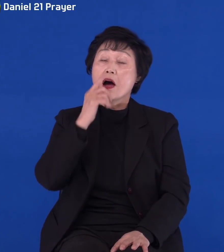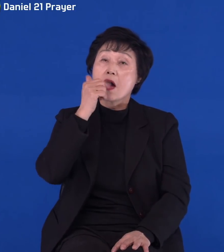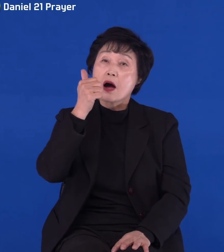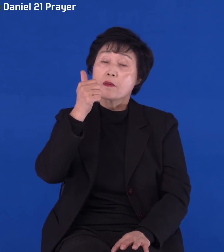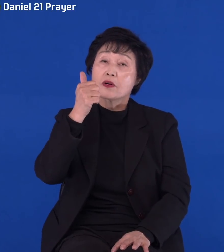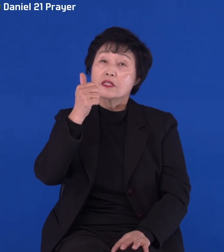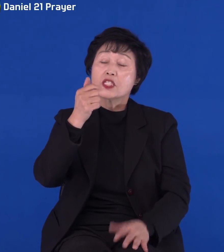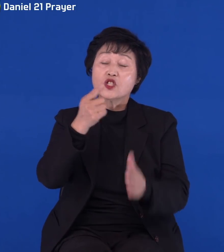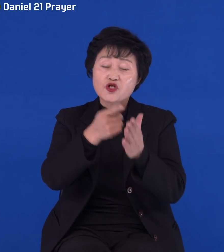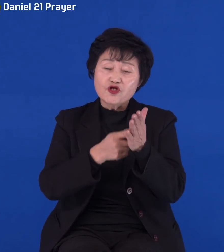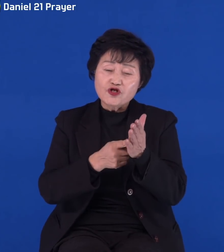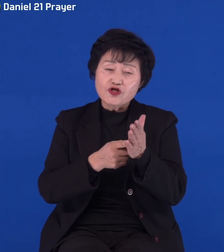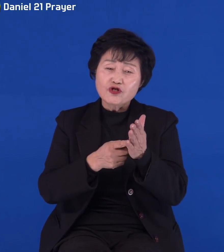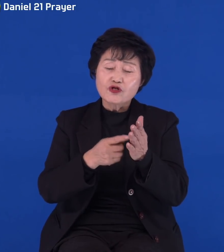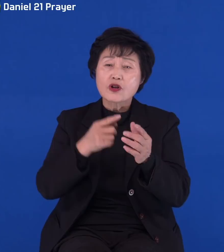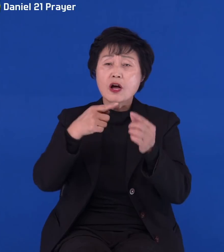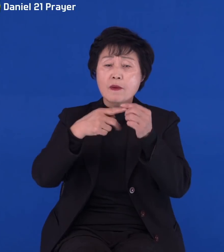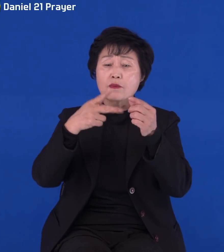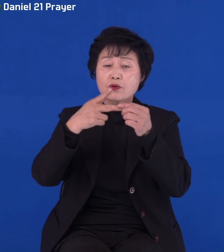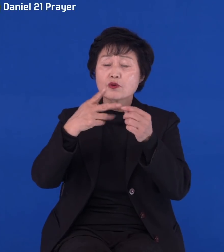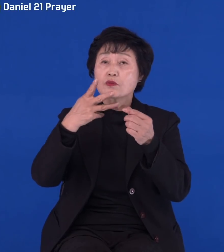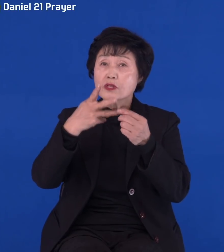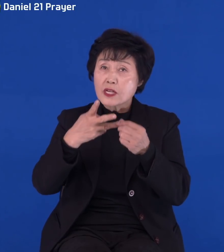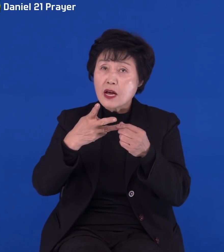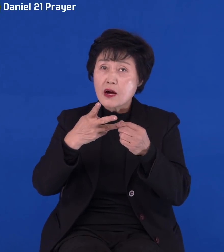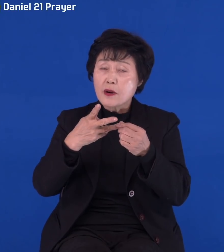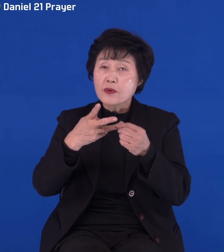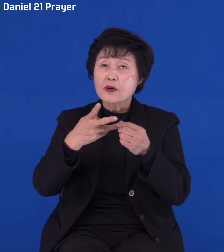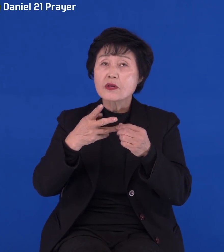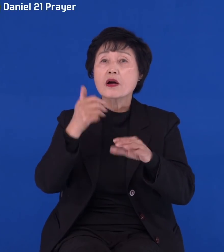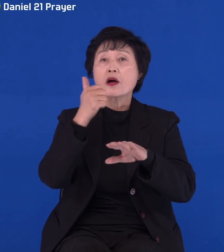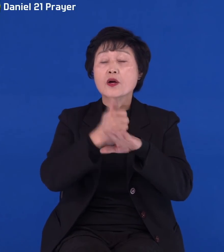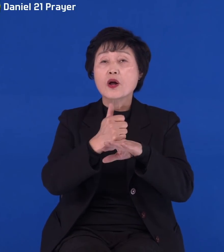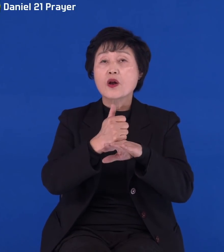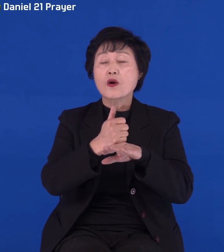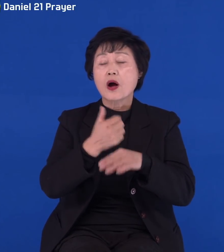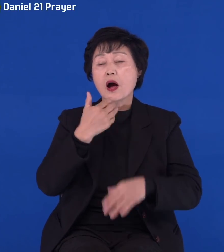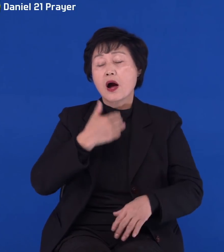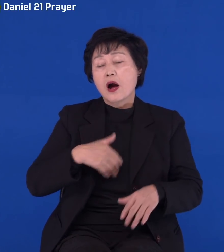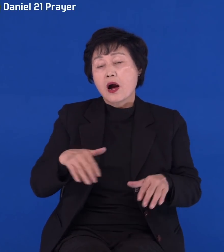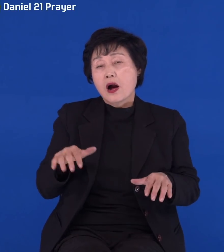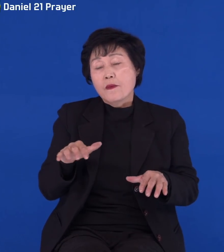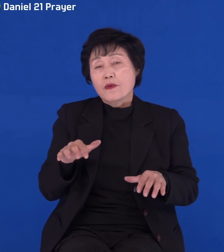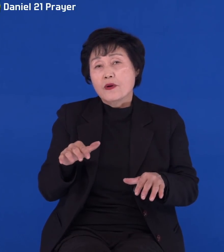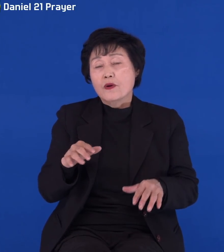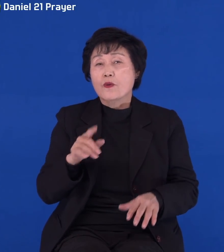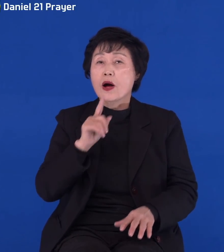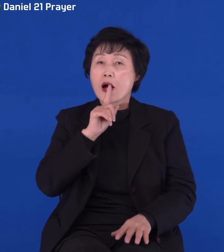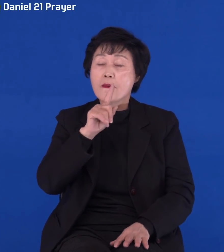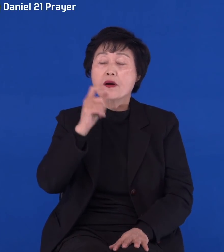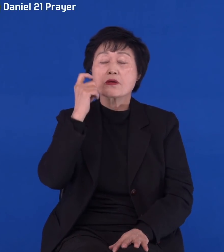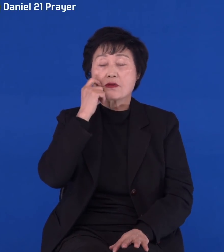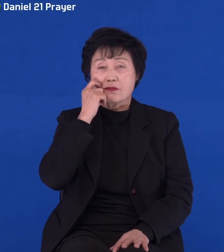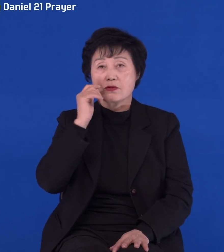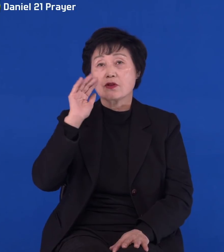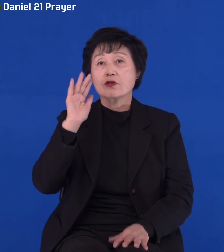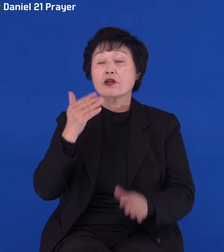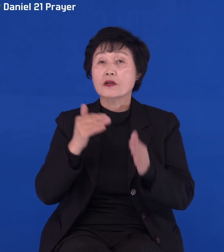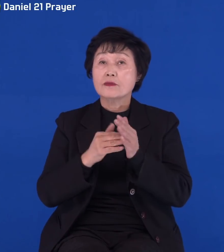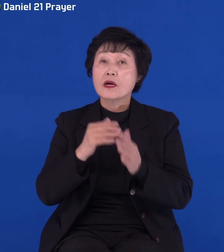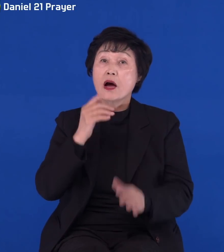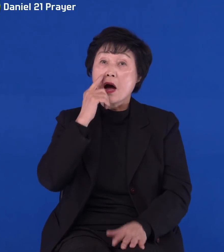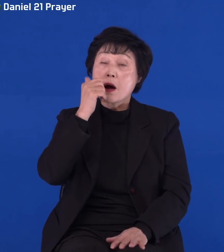수술 결과 반수불구의 장애인이 되셨고 벙어리가 되셨습니다. 저는 이런 아버지를 위해서 제가 할 수